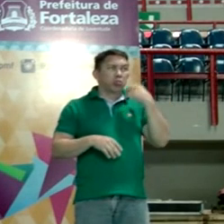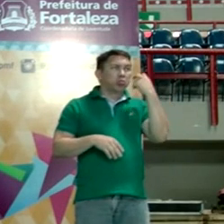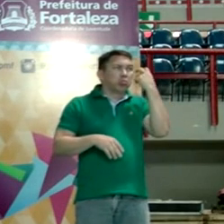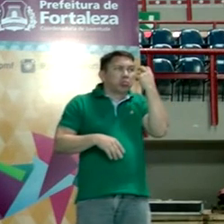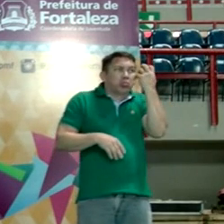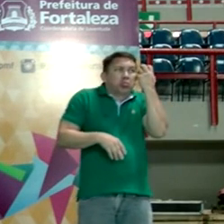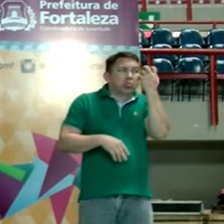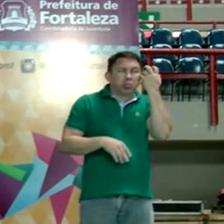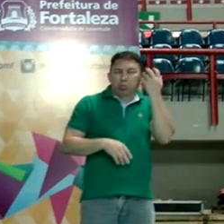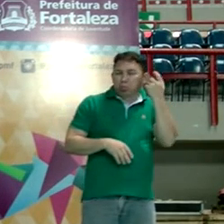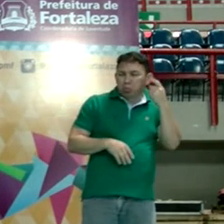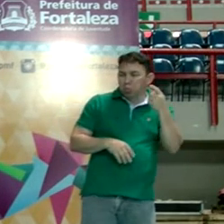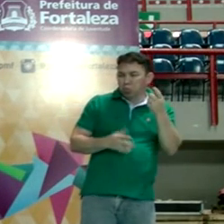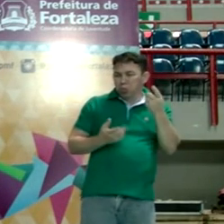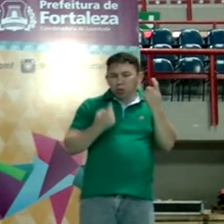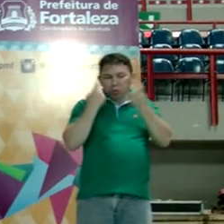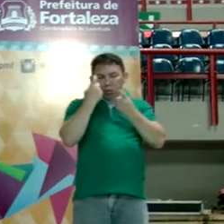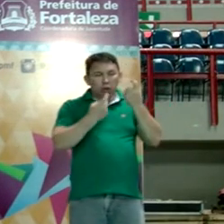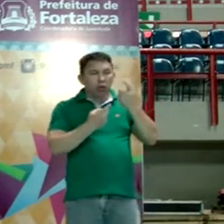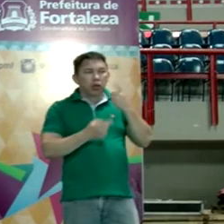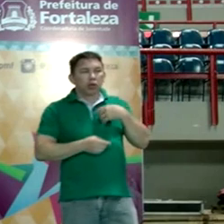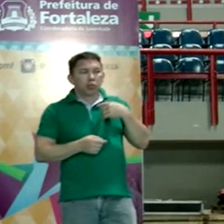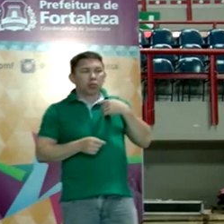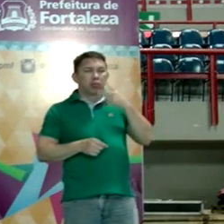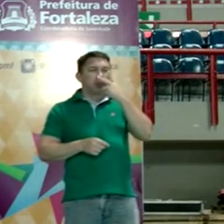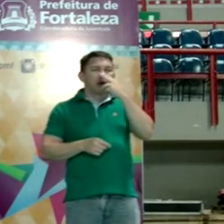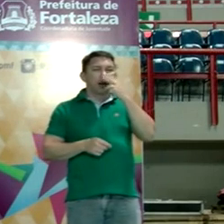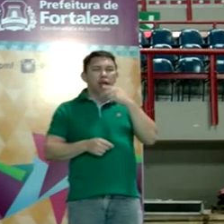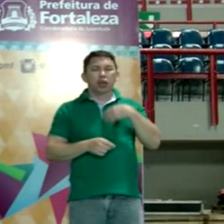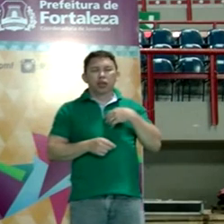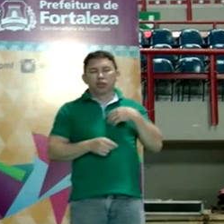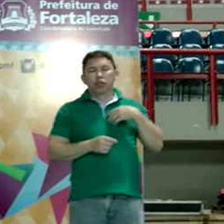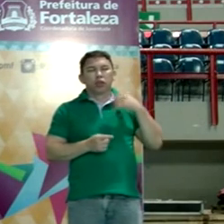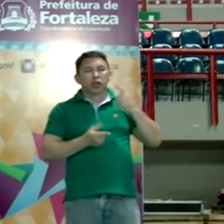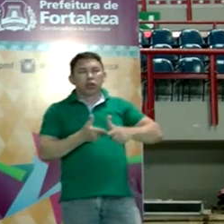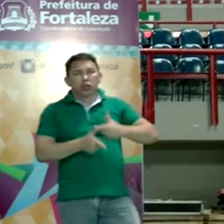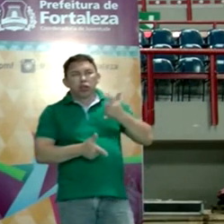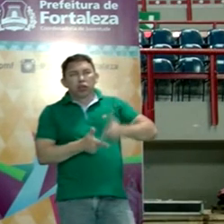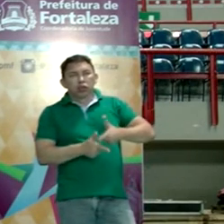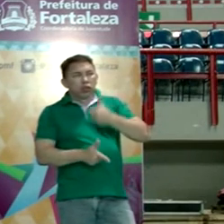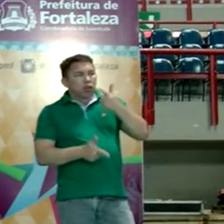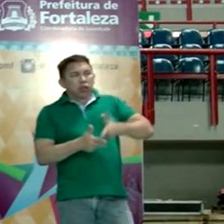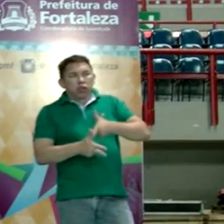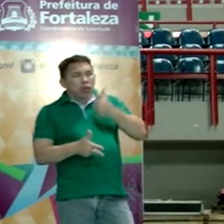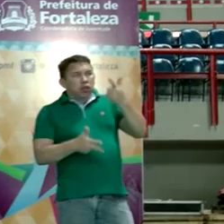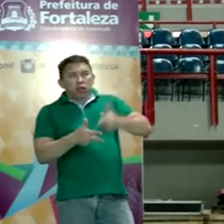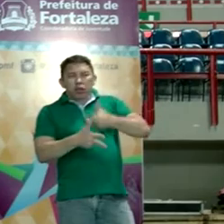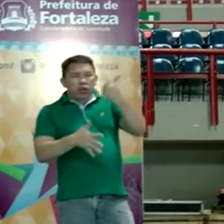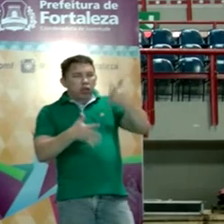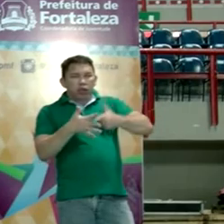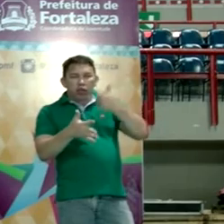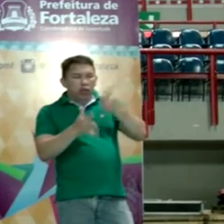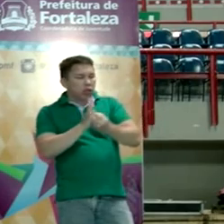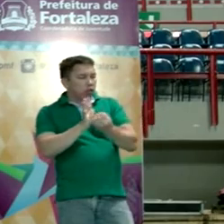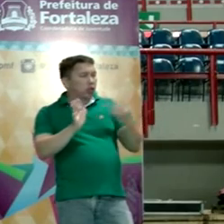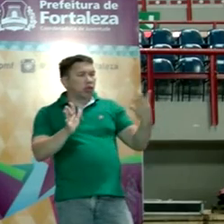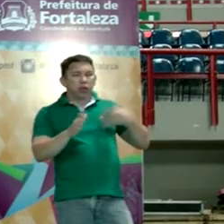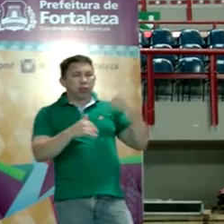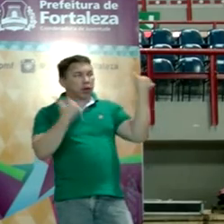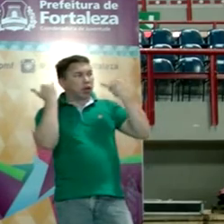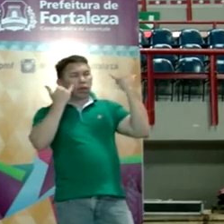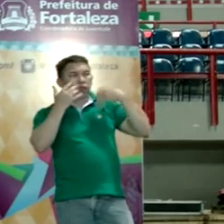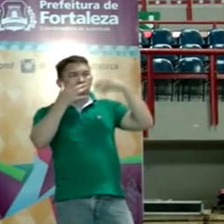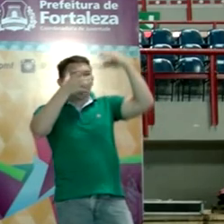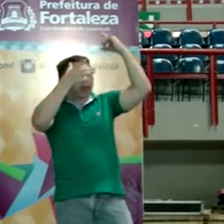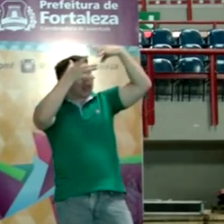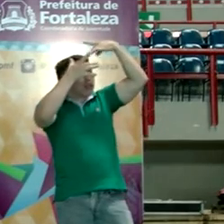preocupação. De tanto você ouvir, ela vai ficar ali feito chiclete colado em você. Beleza? E é isso que a gente vai ver na questão 10. Vamos